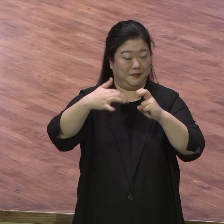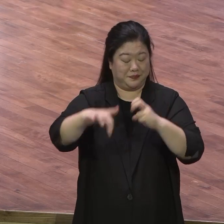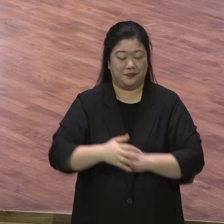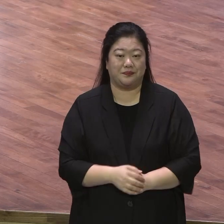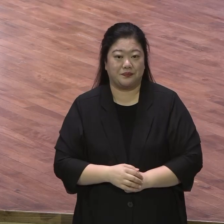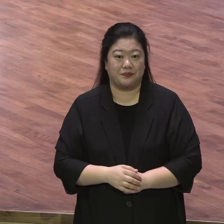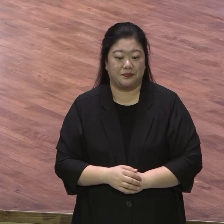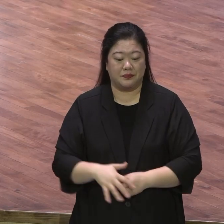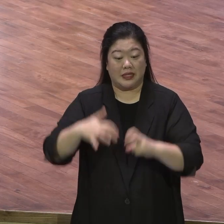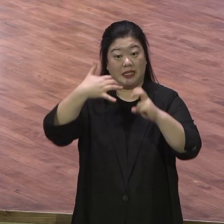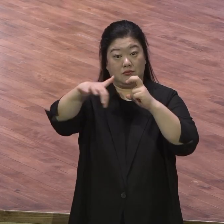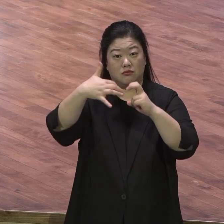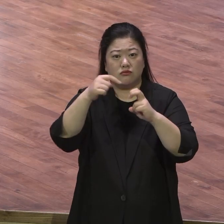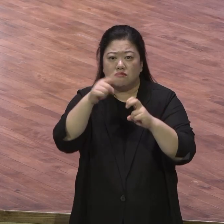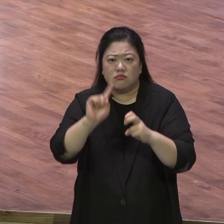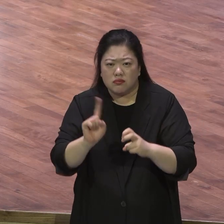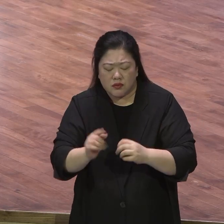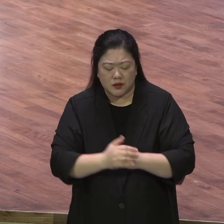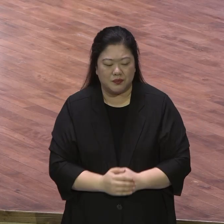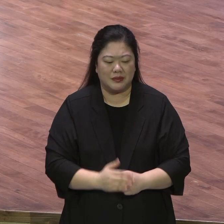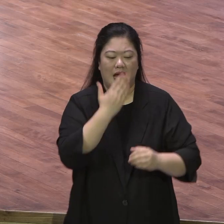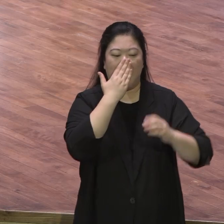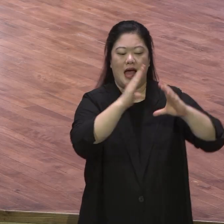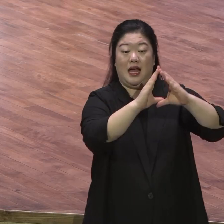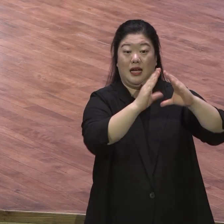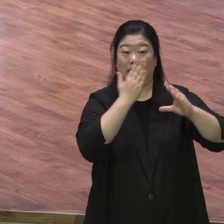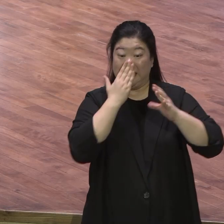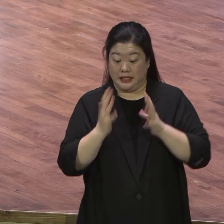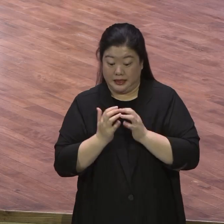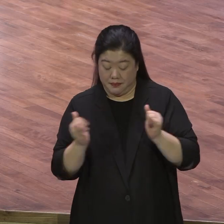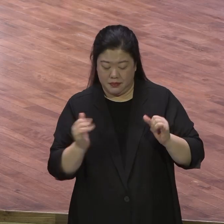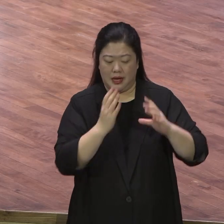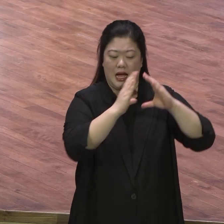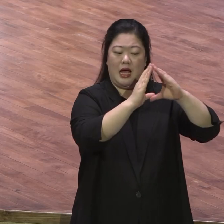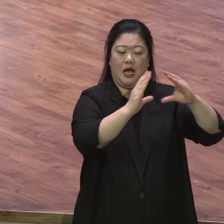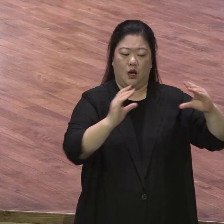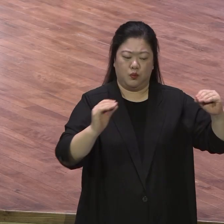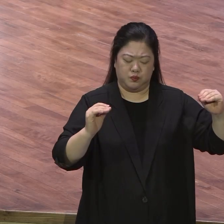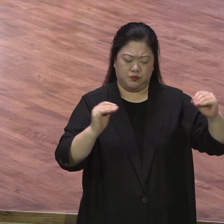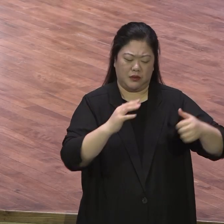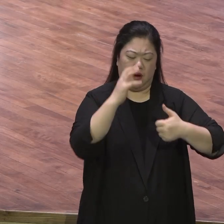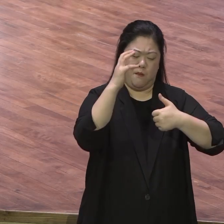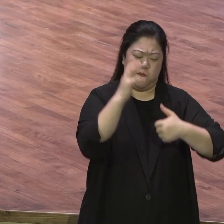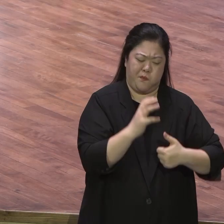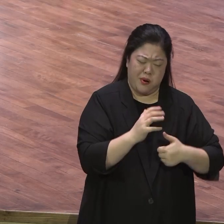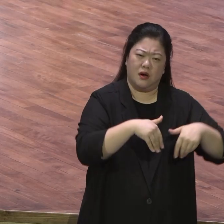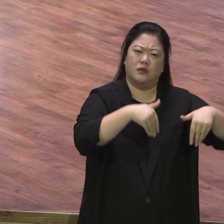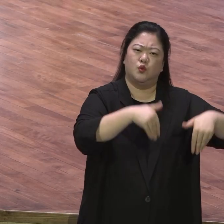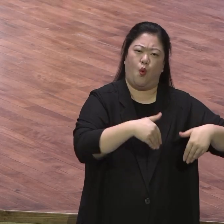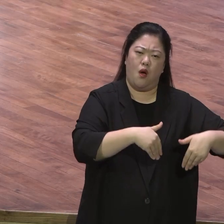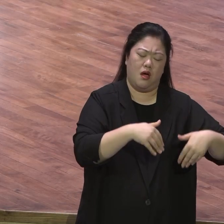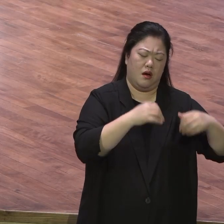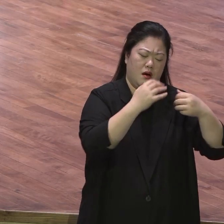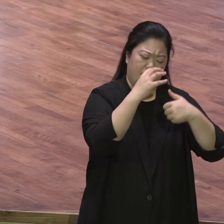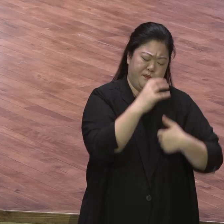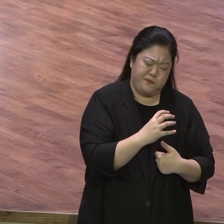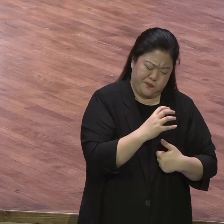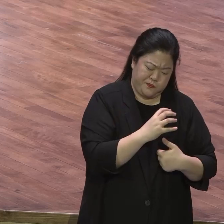출애급한 이후에 과거에 노예생활을 할 때 다시 말해 예체질 그